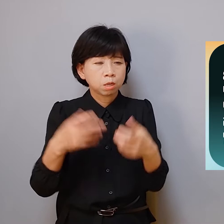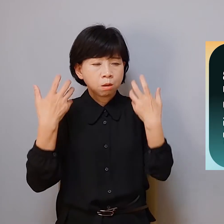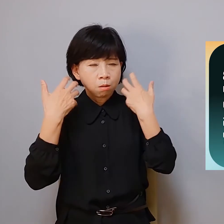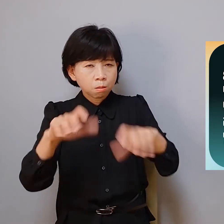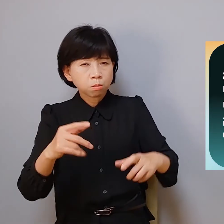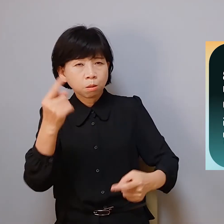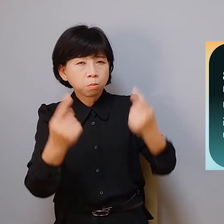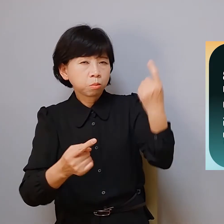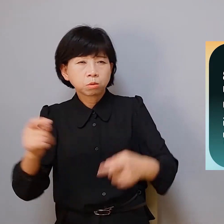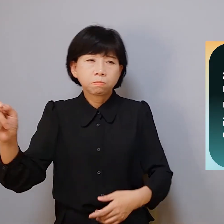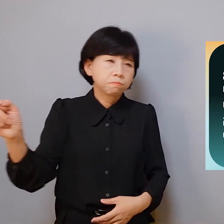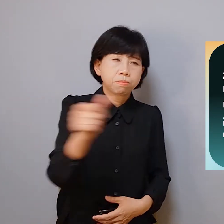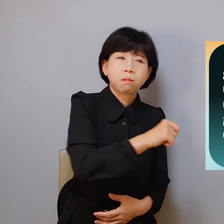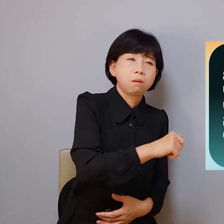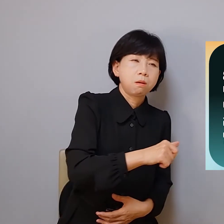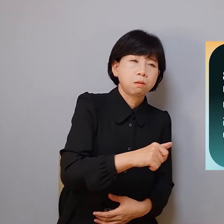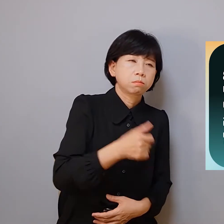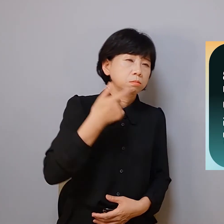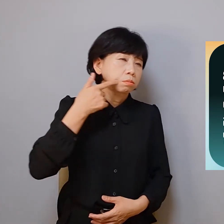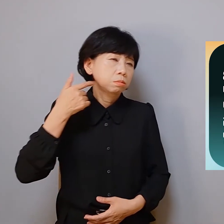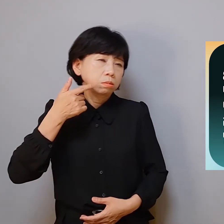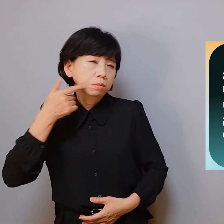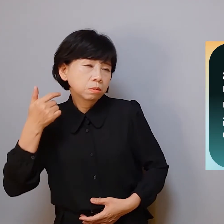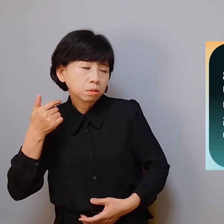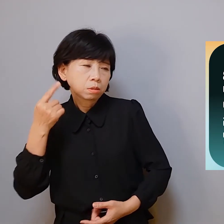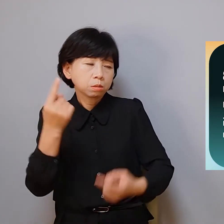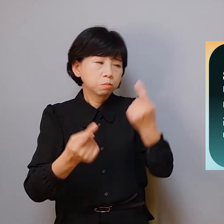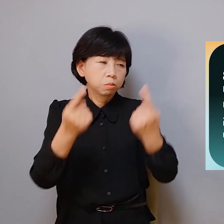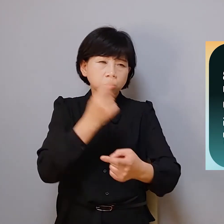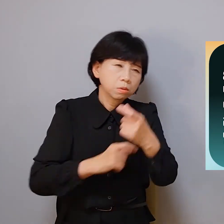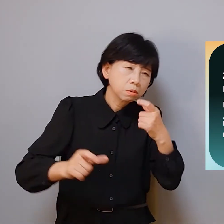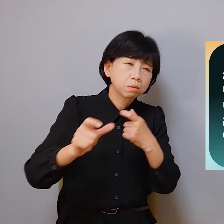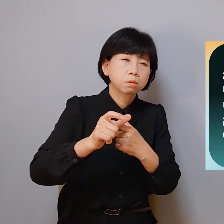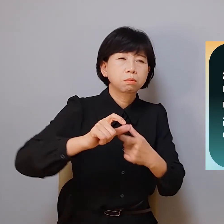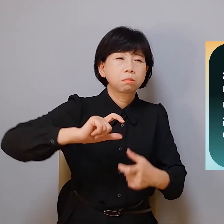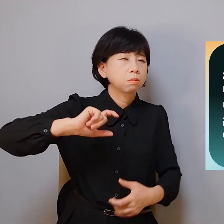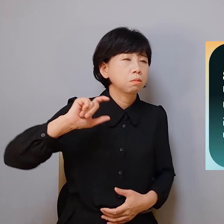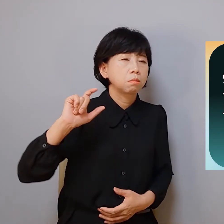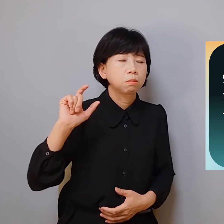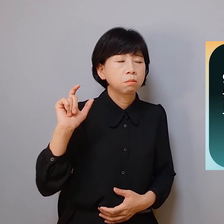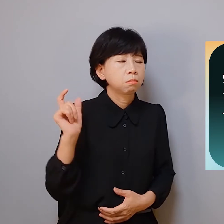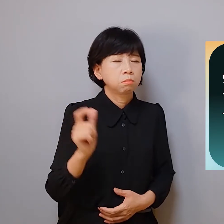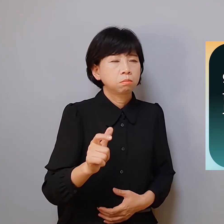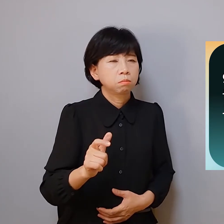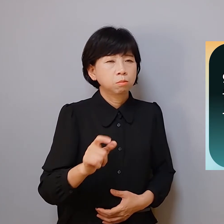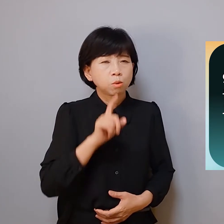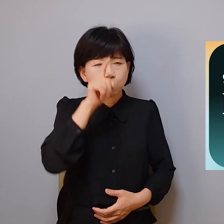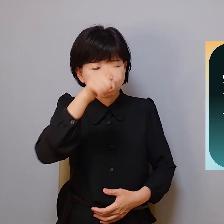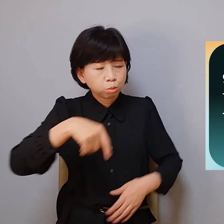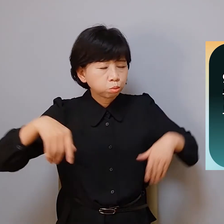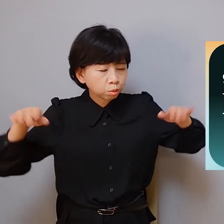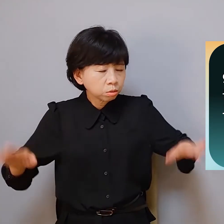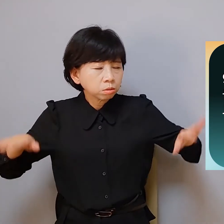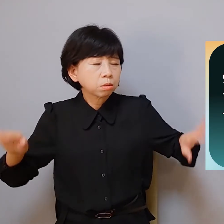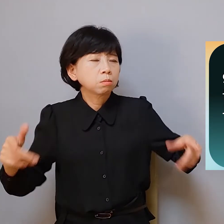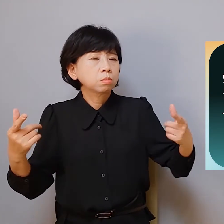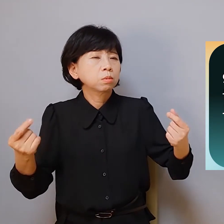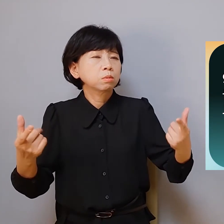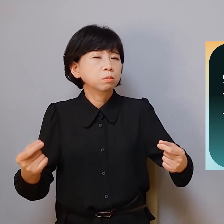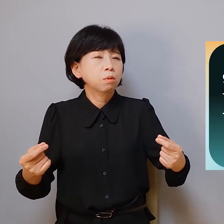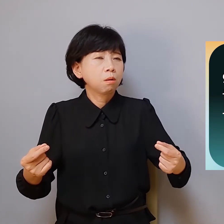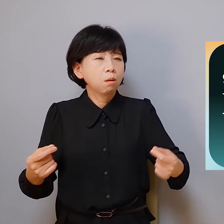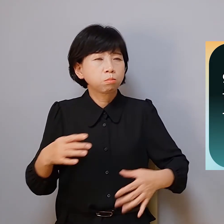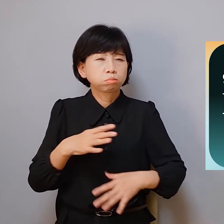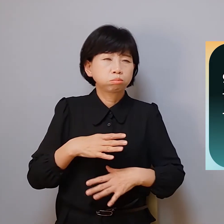빨리 달려오는 마병이라 마치 먹이를 움키려 하는 독수리의 나름과 같으니라. 너무 무시무시하지요. 그들은 다